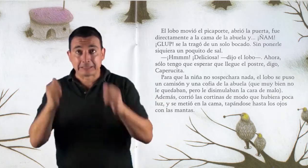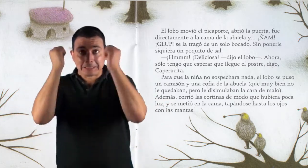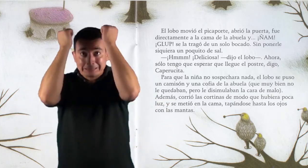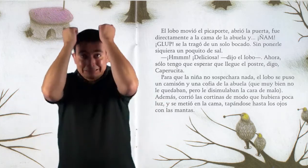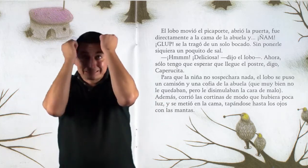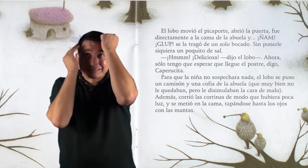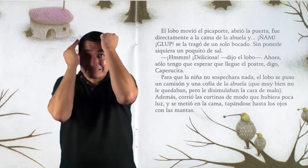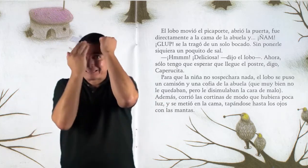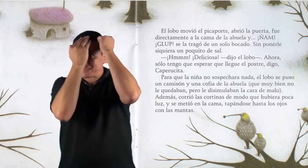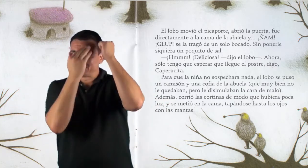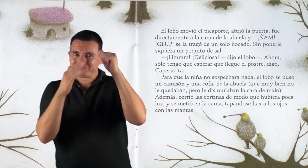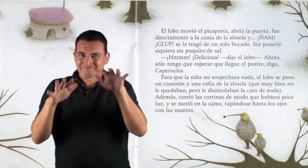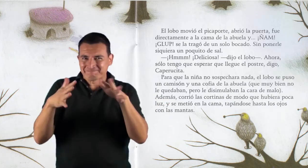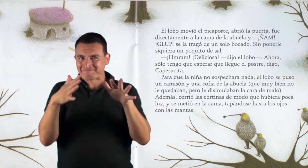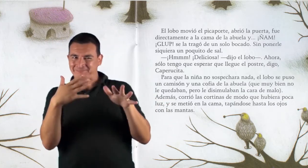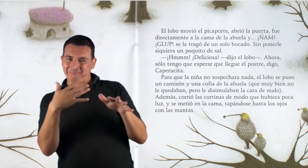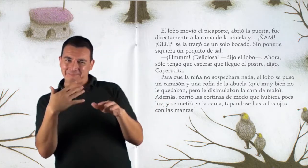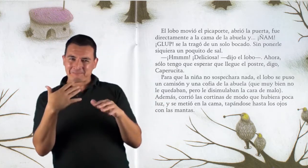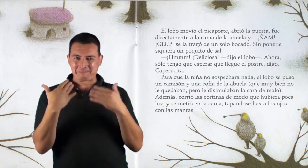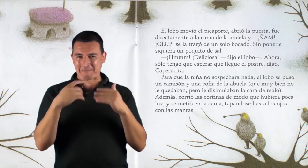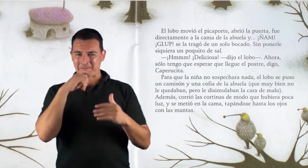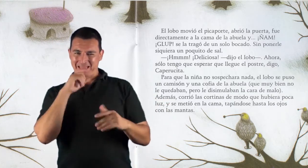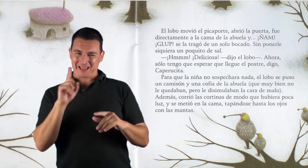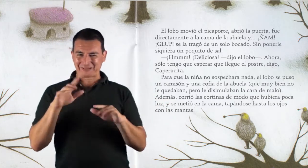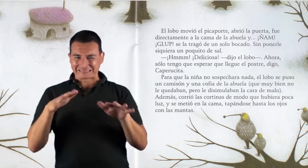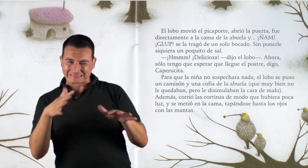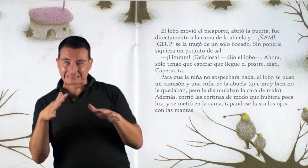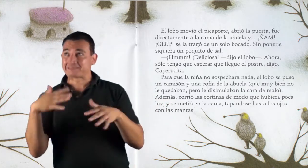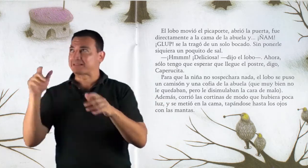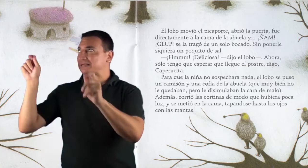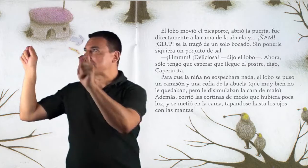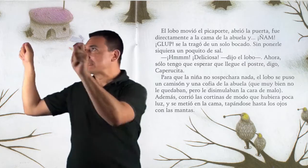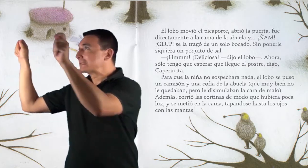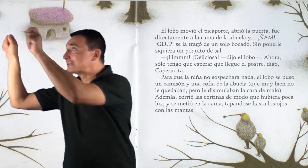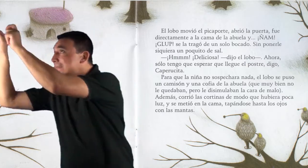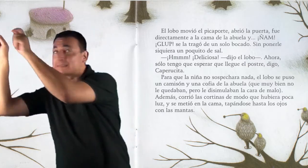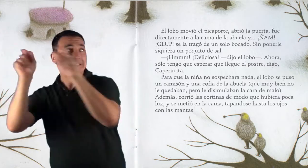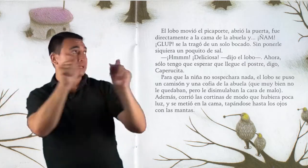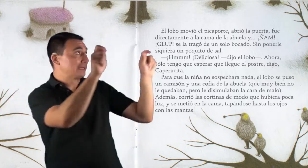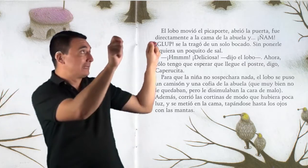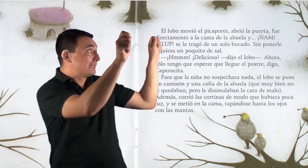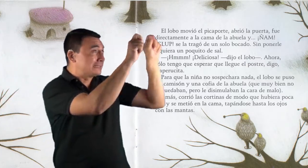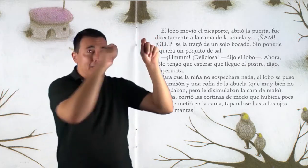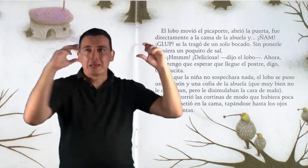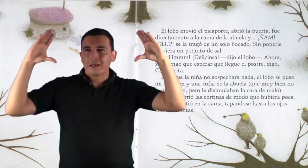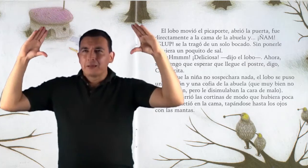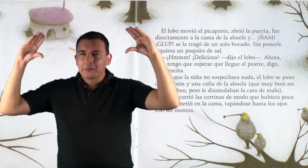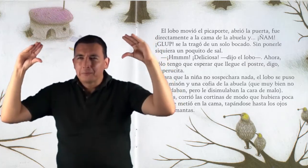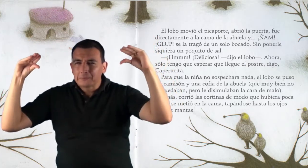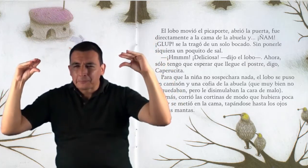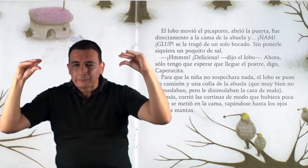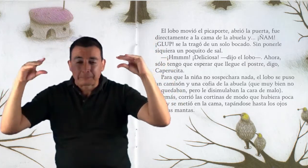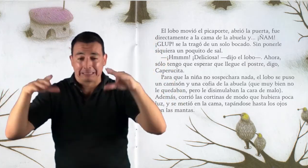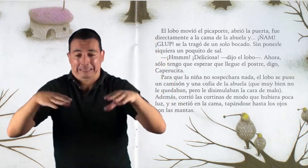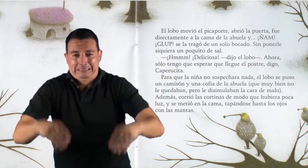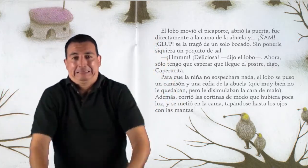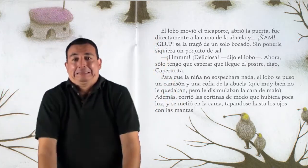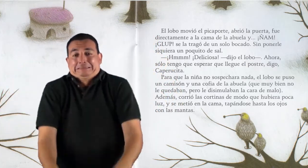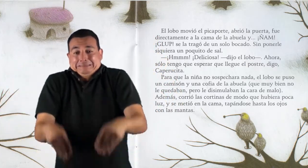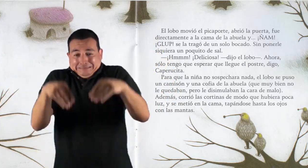quedaban, pero le disimulaban la cara de malo. Además, corrió las cortinas de modo que hubiera poca luz y se metió